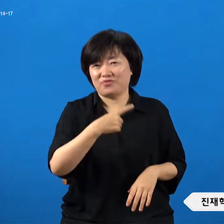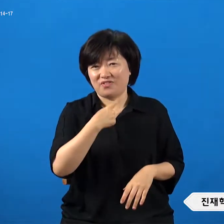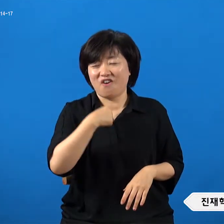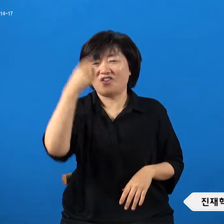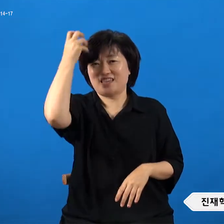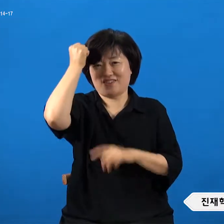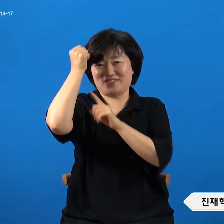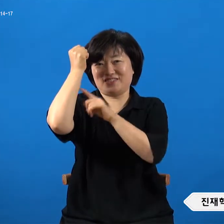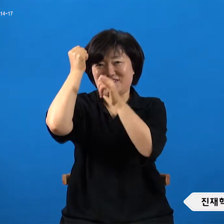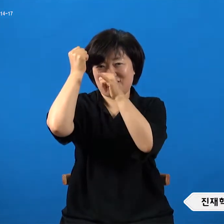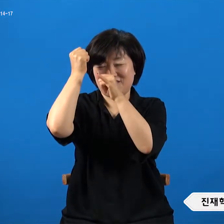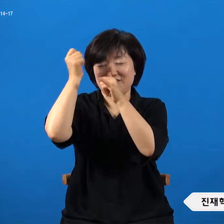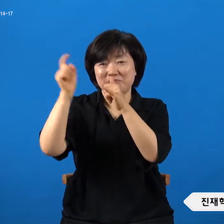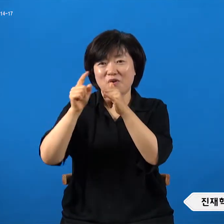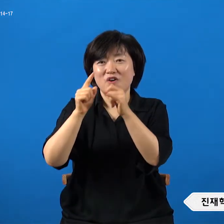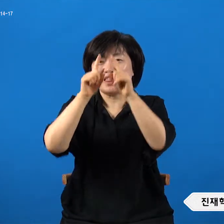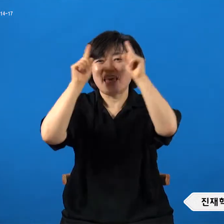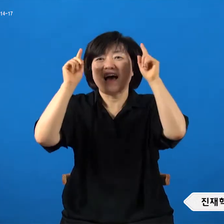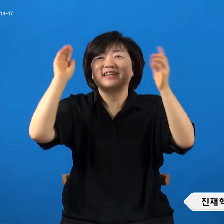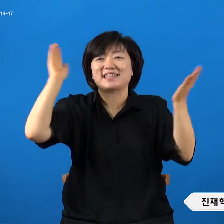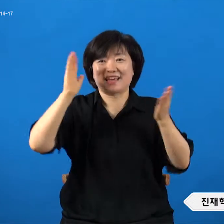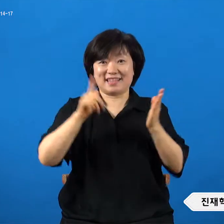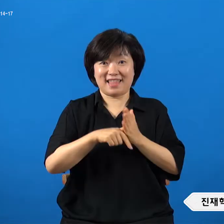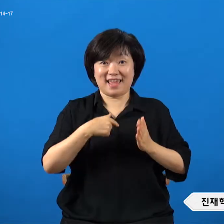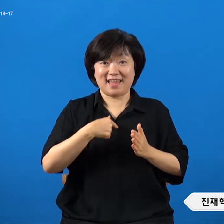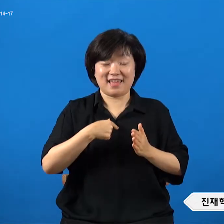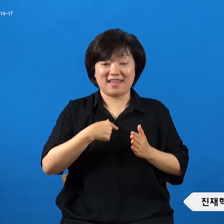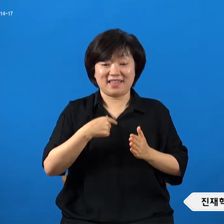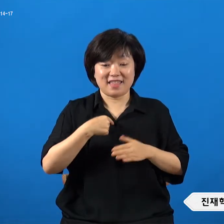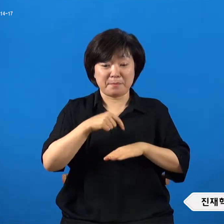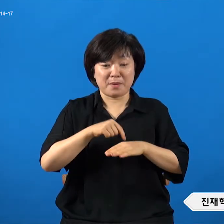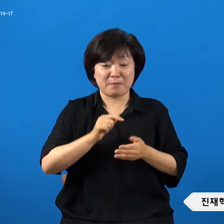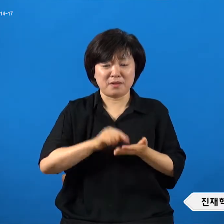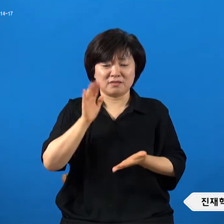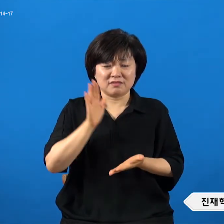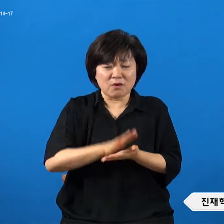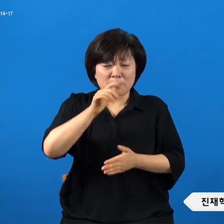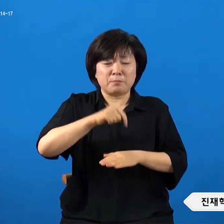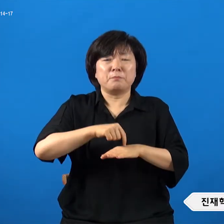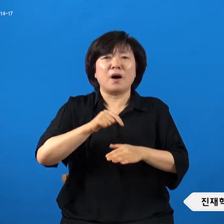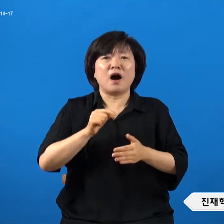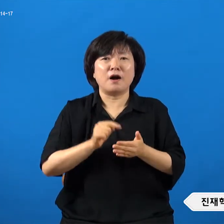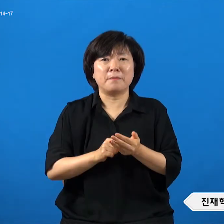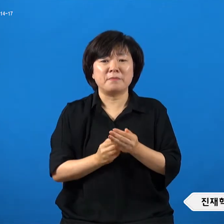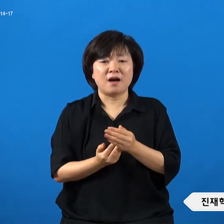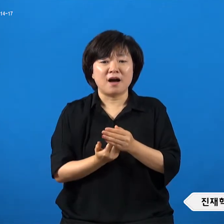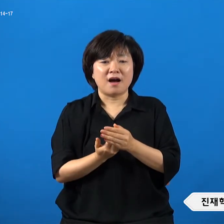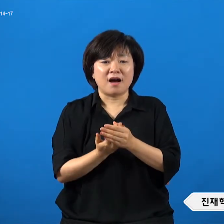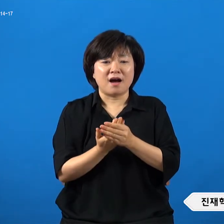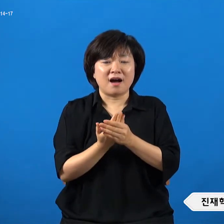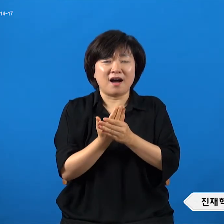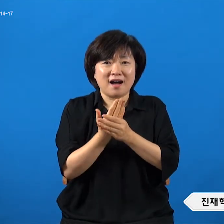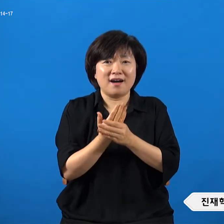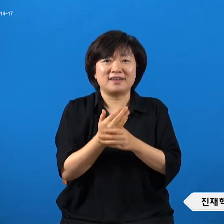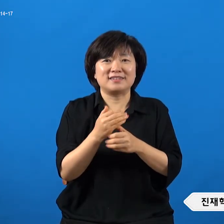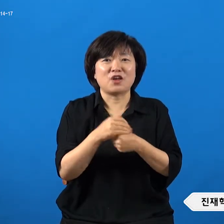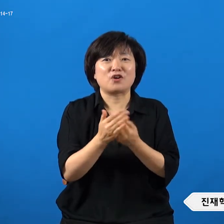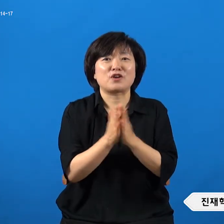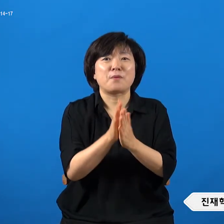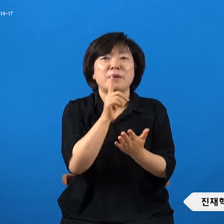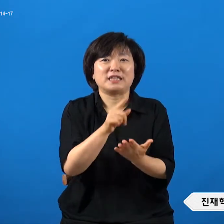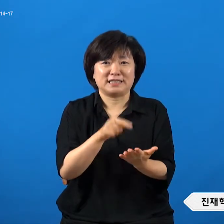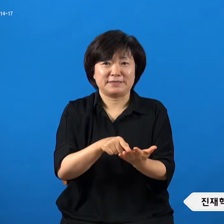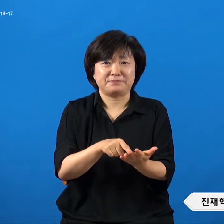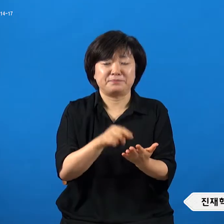기억합니다. 대학생이었던 그때에 하나님께서 제 마음에 뜨거운 마음을 주셨던 성경 구절이